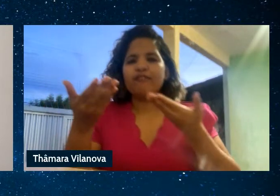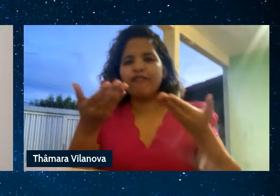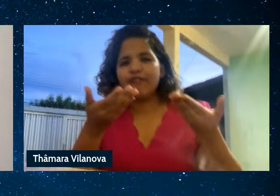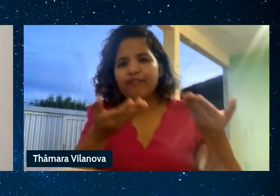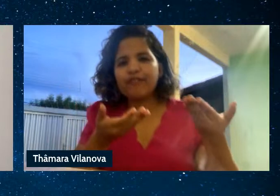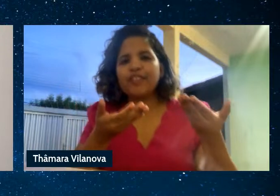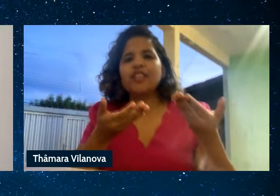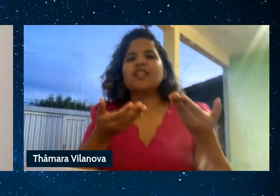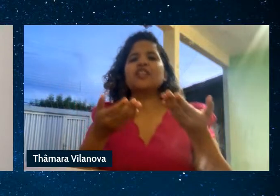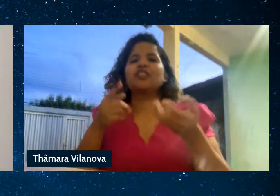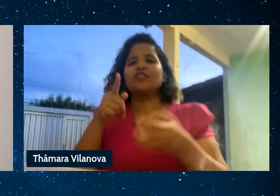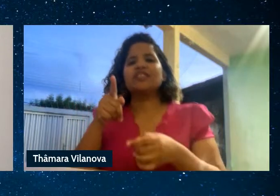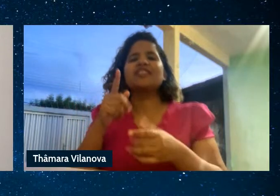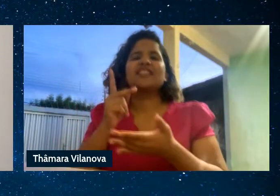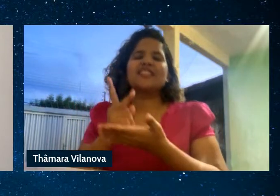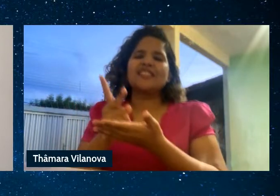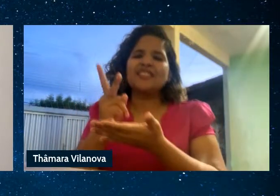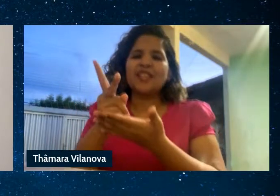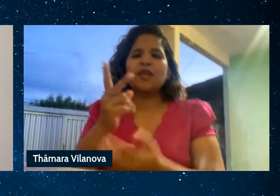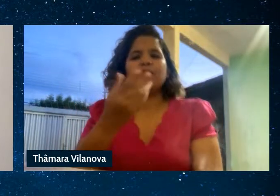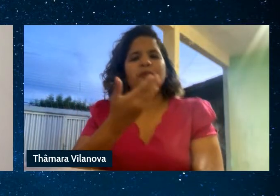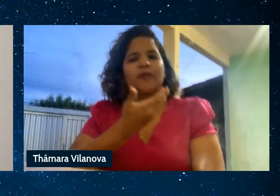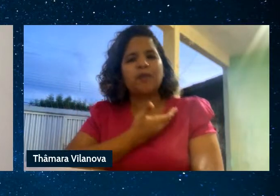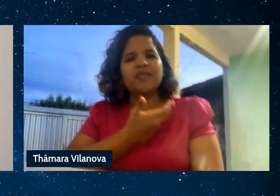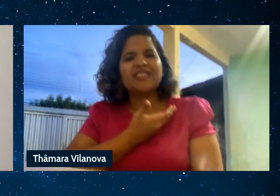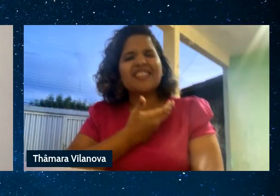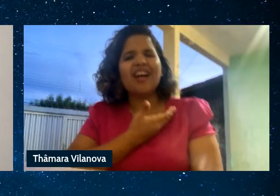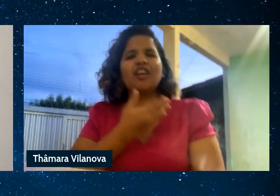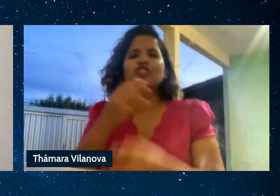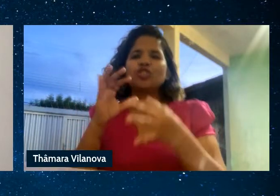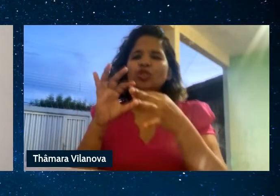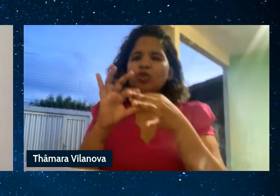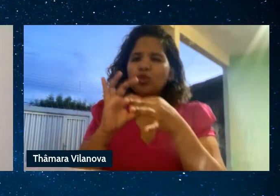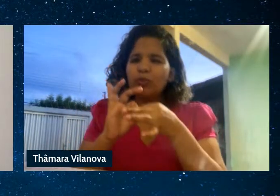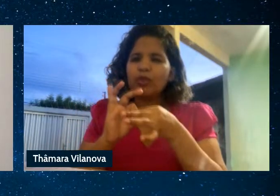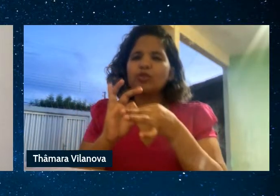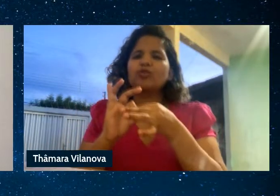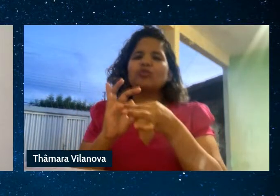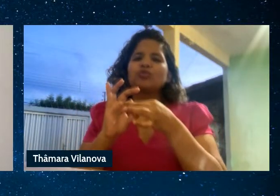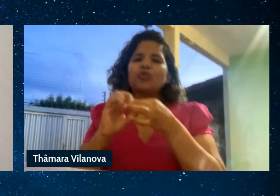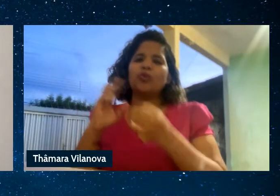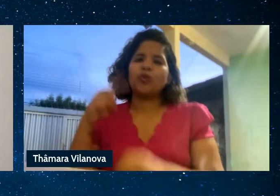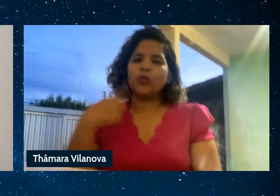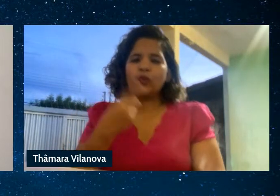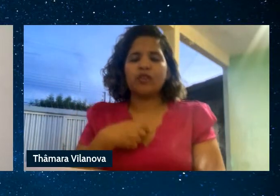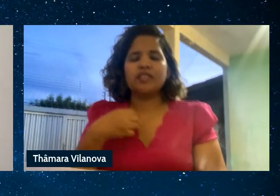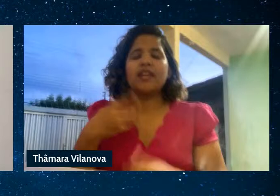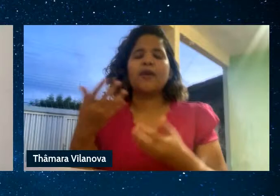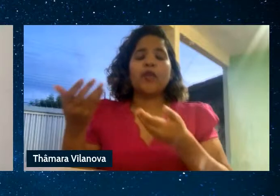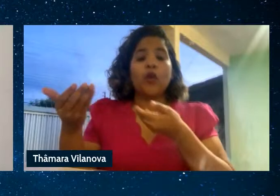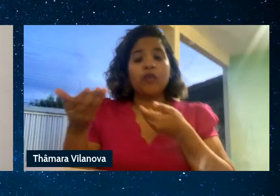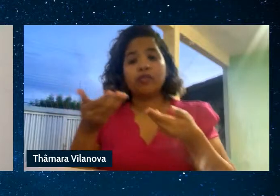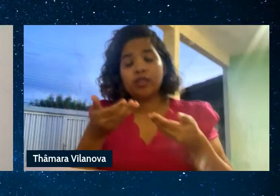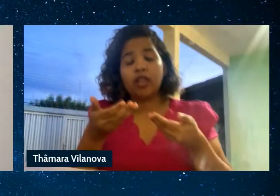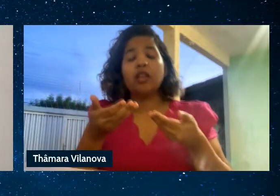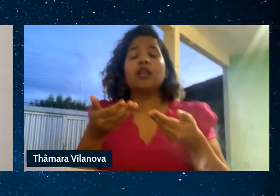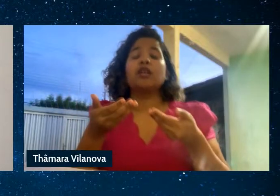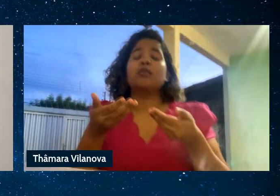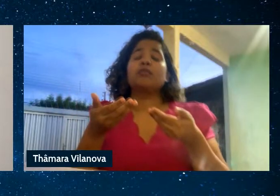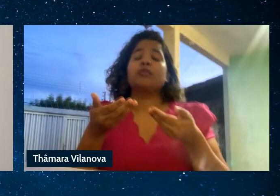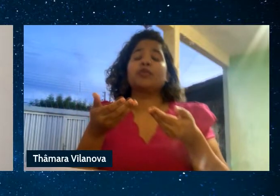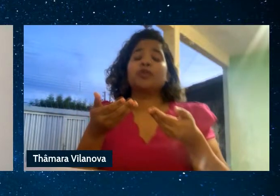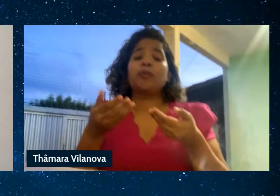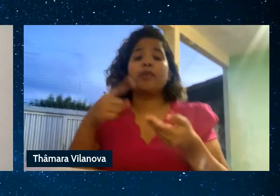conosco na amizade na paz nas boas vibrações já convidamos a todos para trazer para próximo de